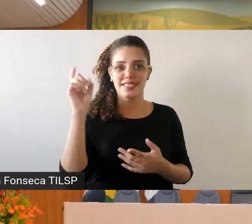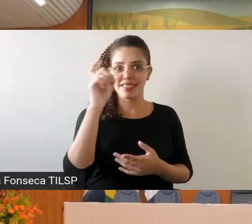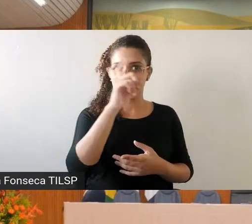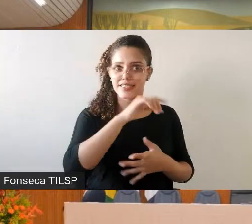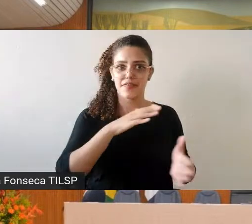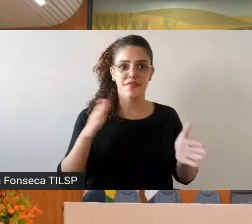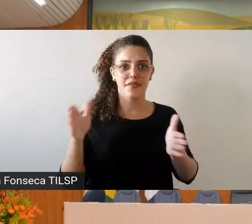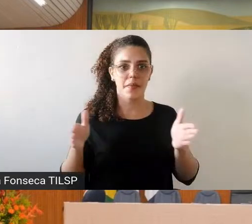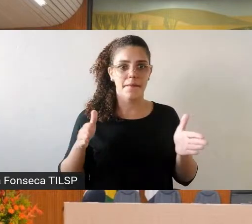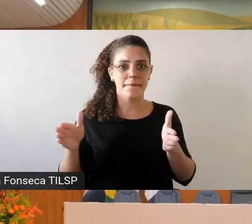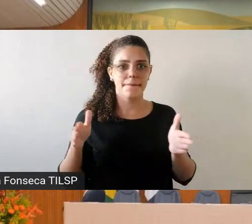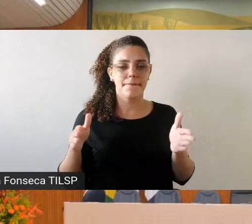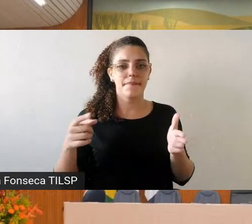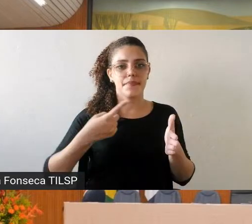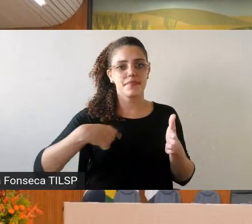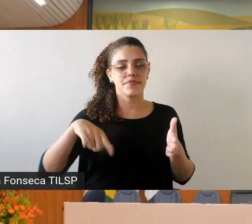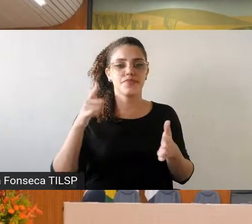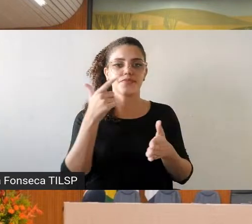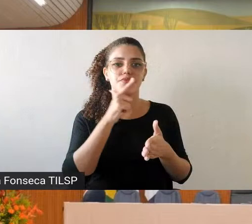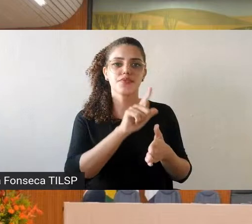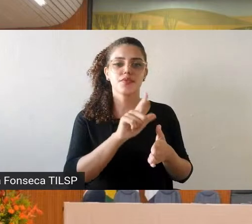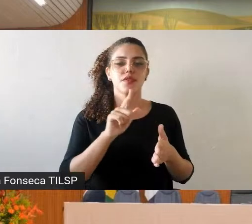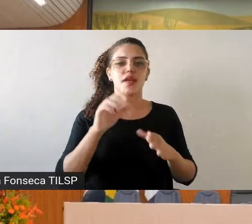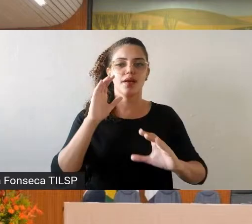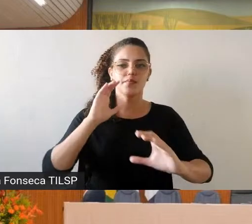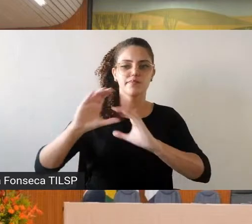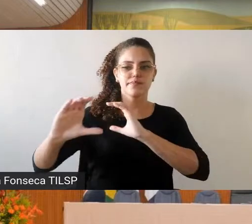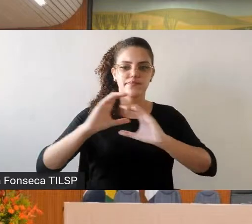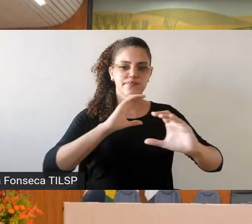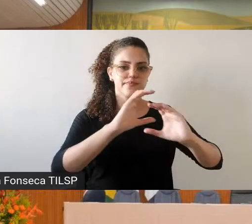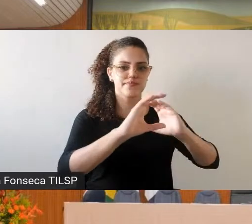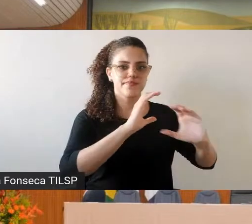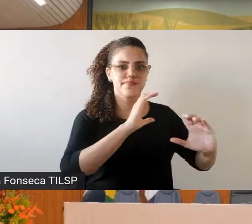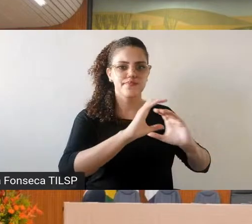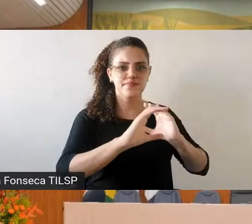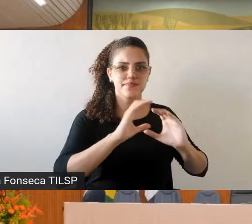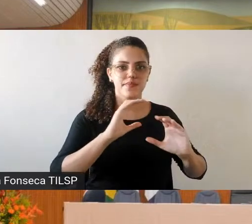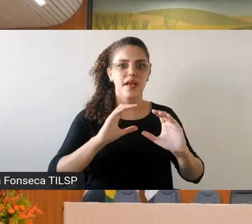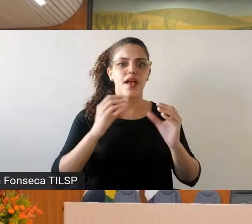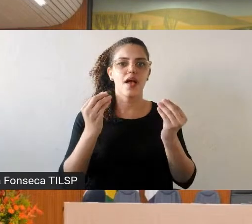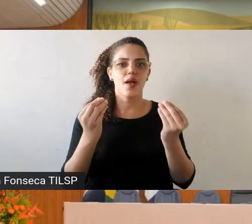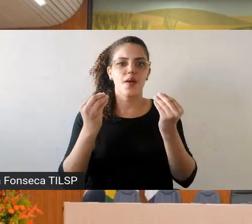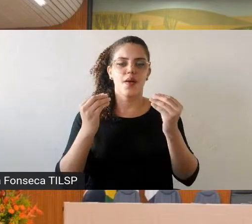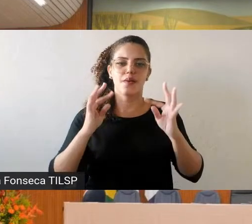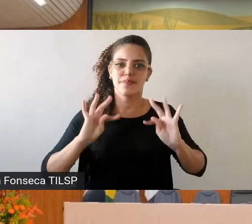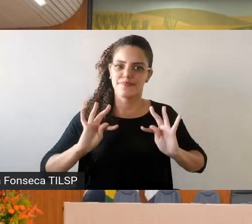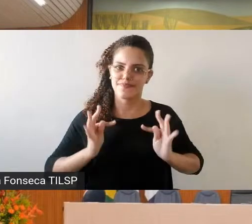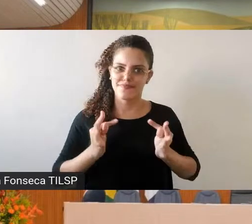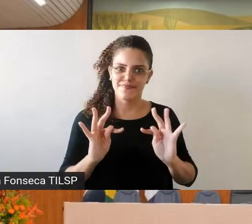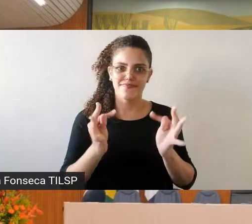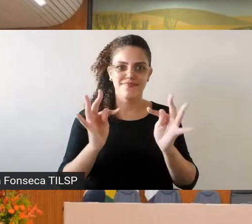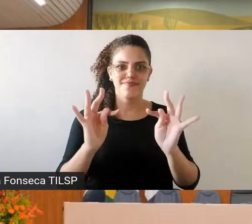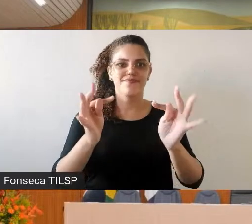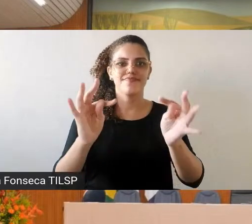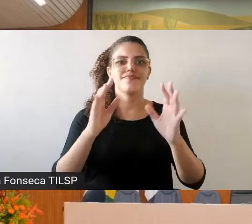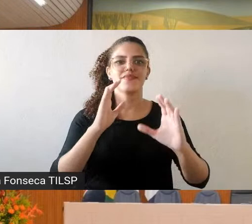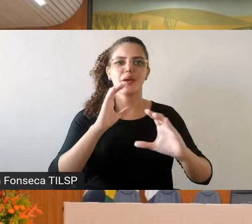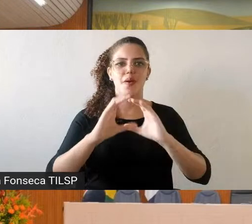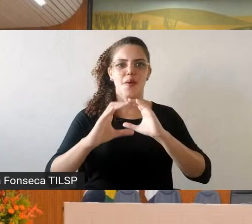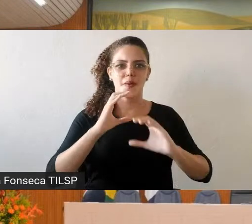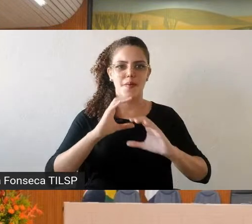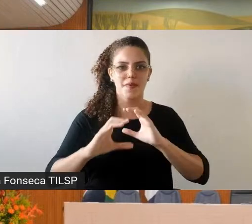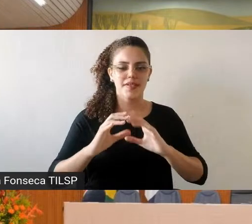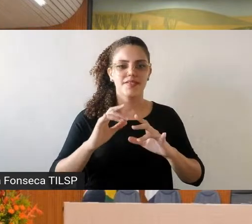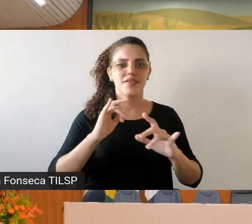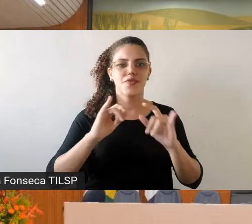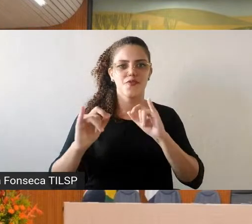nos comunicar, interagir a partir dessas tecnologias de comunicação e de informação produzida nas